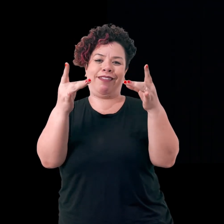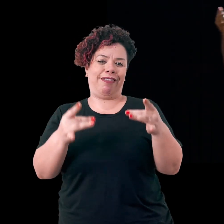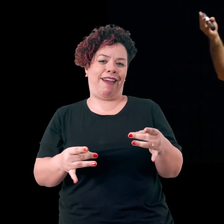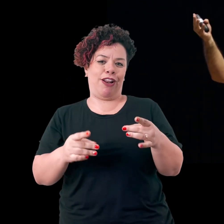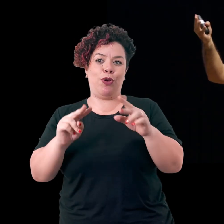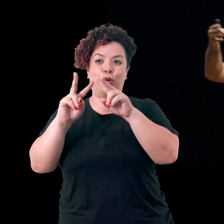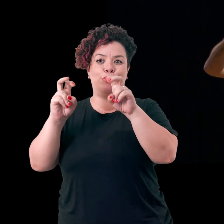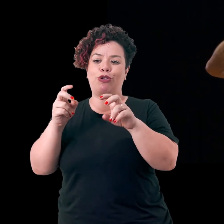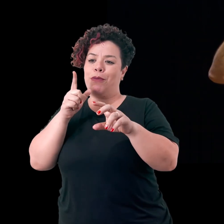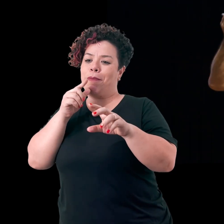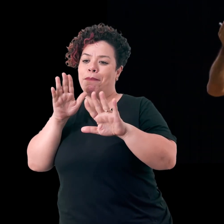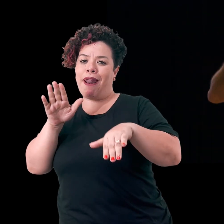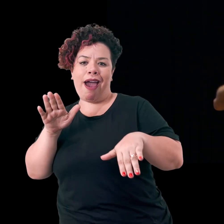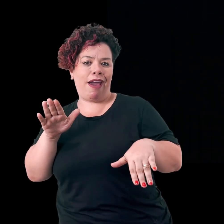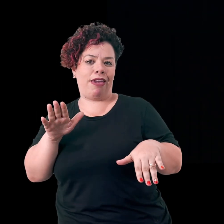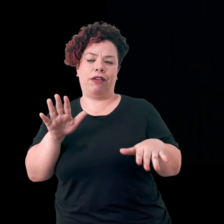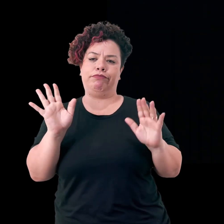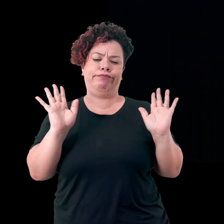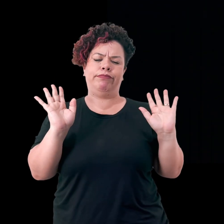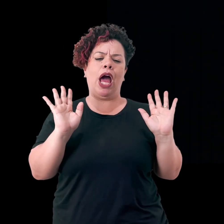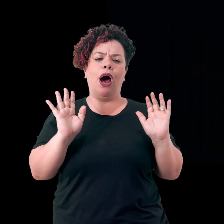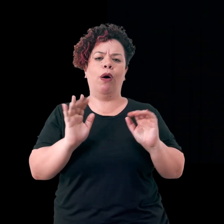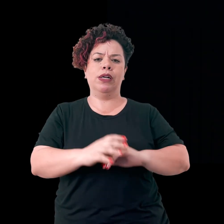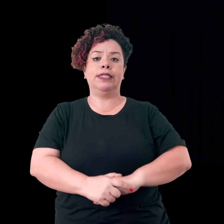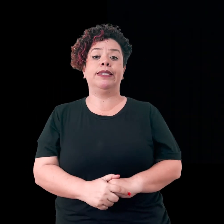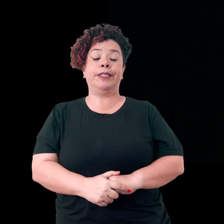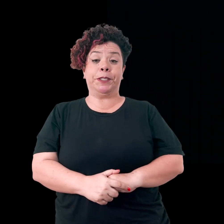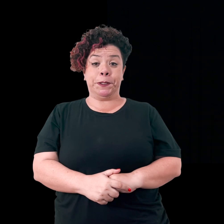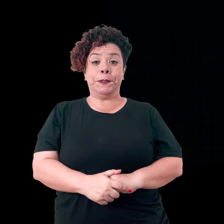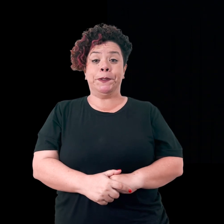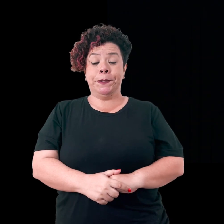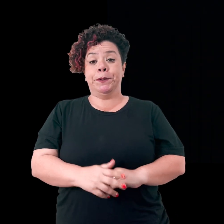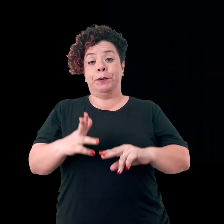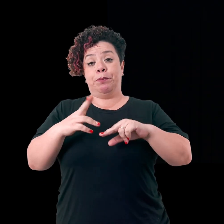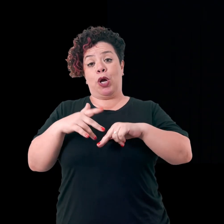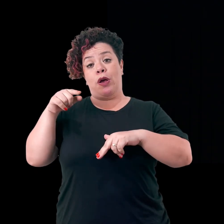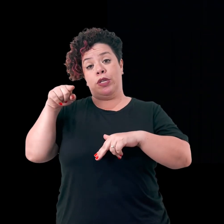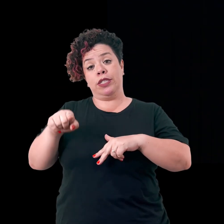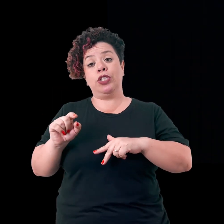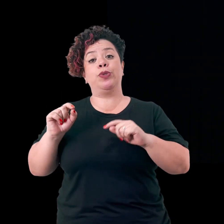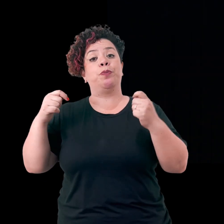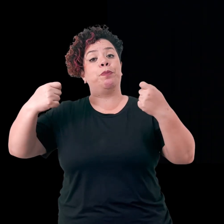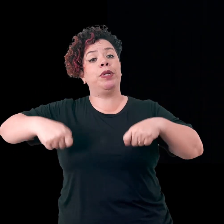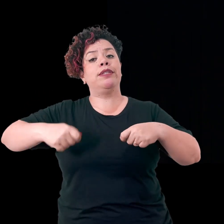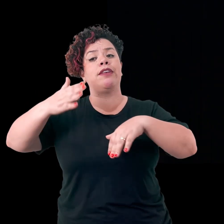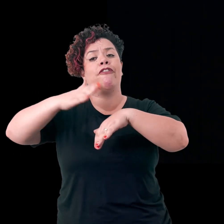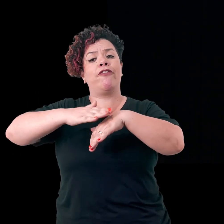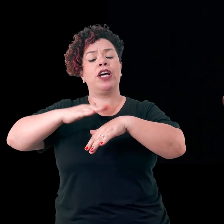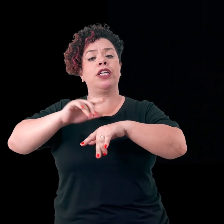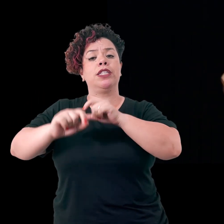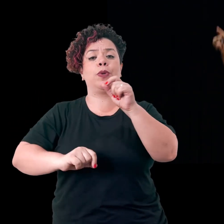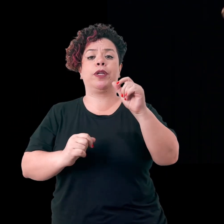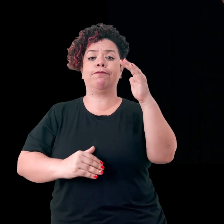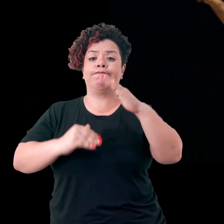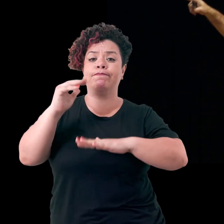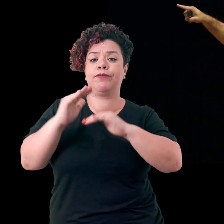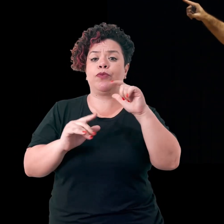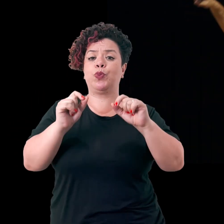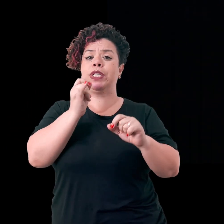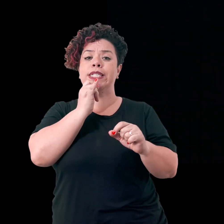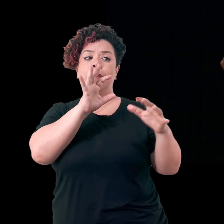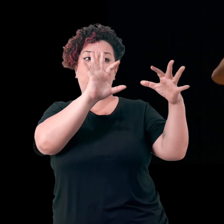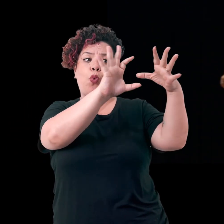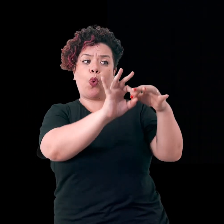termos de praia, ou qualquer outro tipo de ambiente. E, nesse sentido, a gente precisa fazer o exercício de transposição